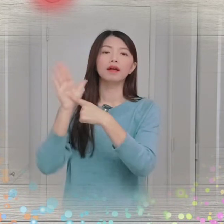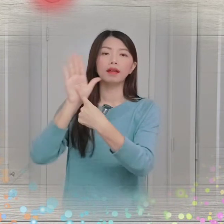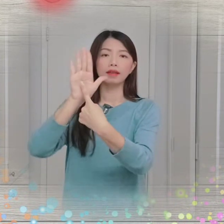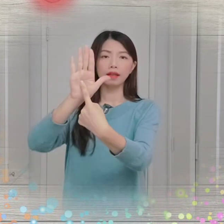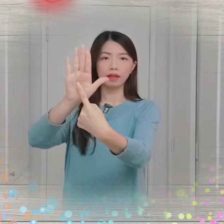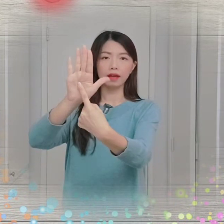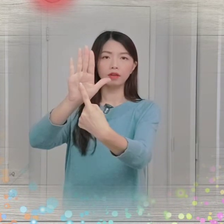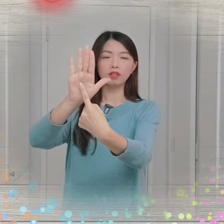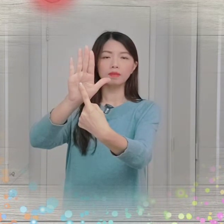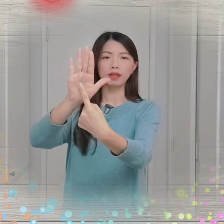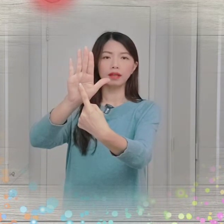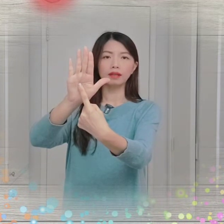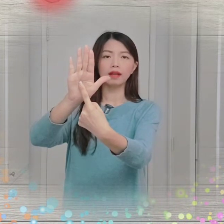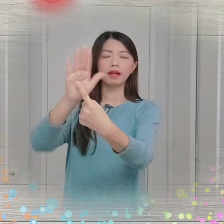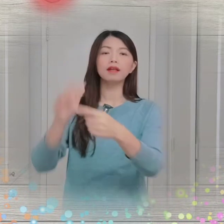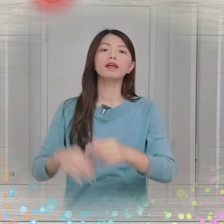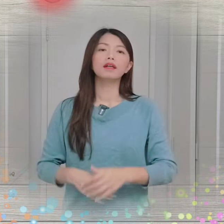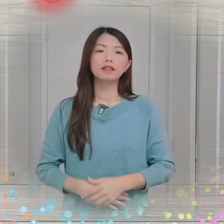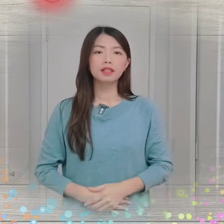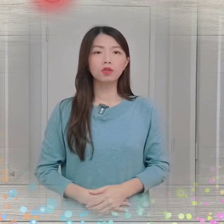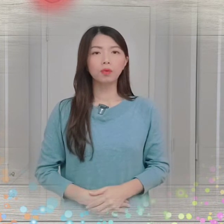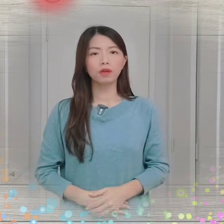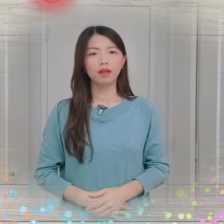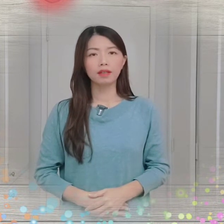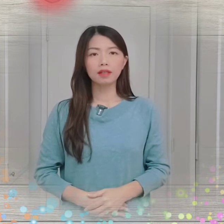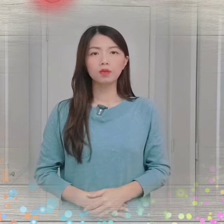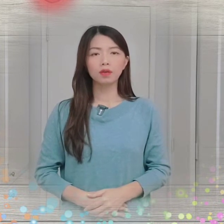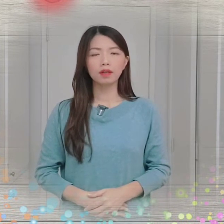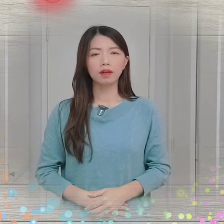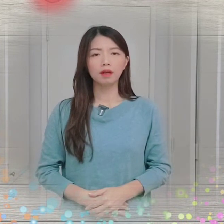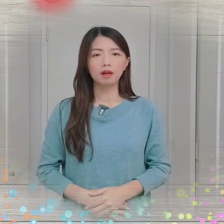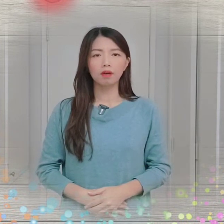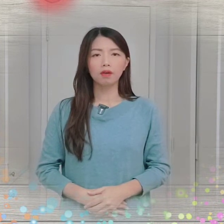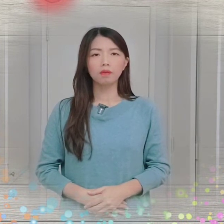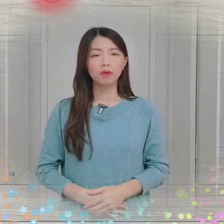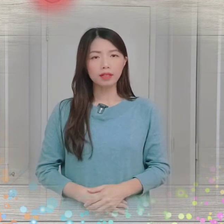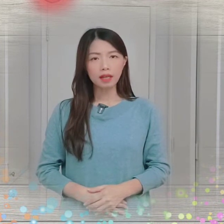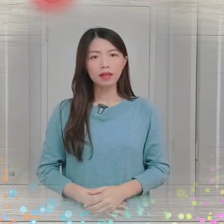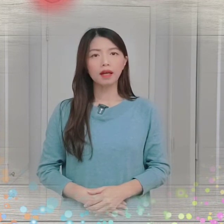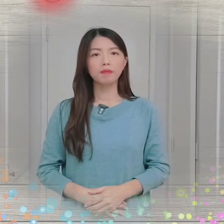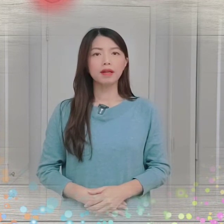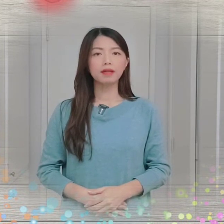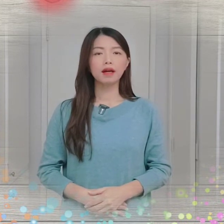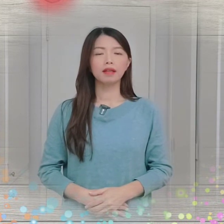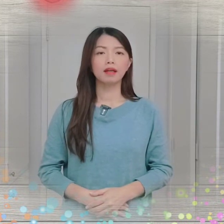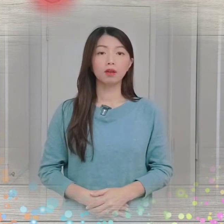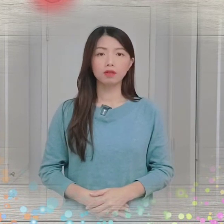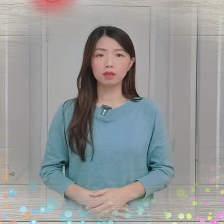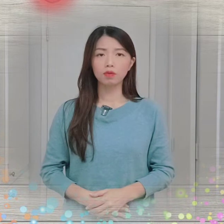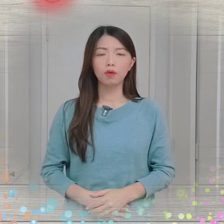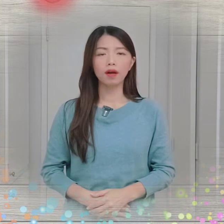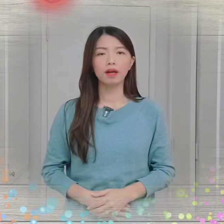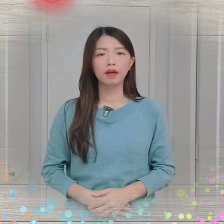나타내다 이런 뜻입니다. 나타날 징조 보였네 징조는 뭔가 생기다 발생하다